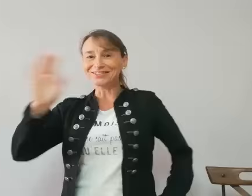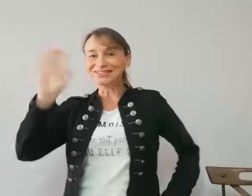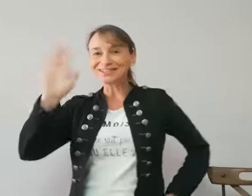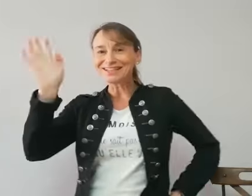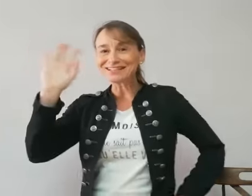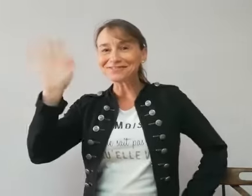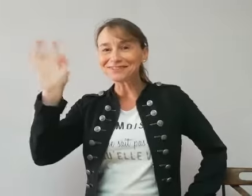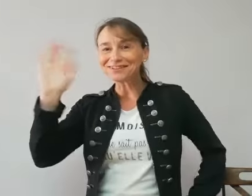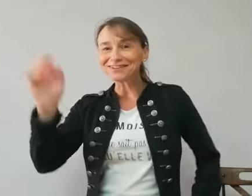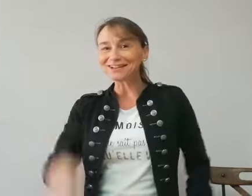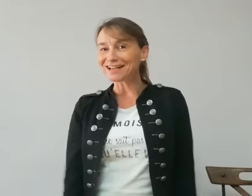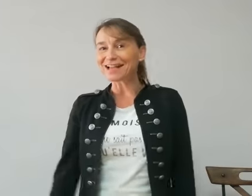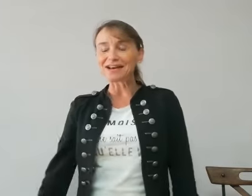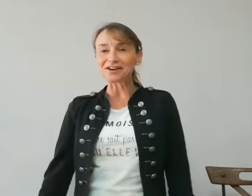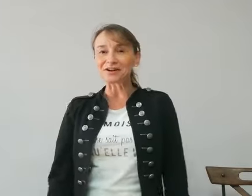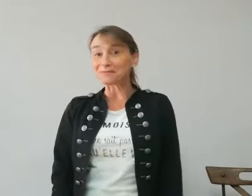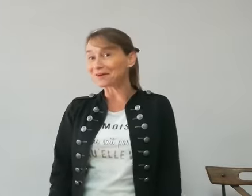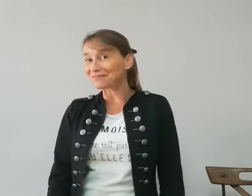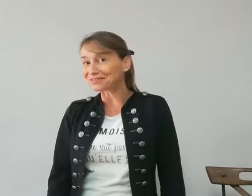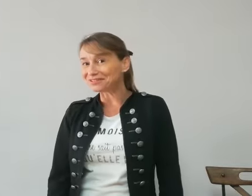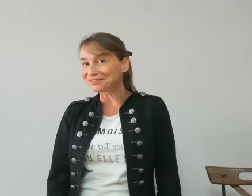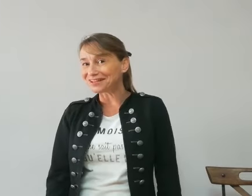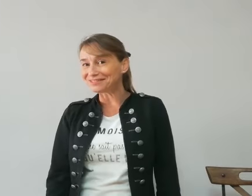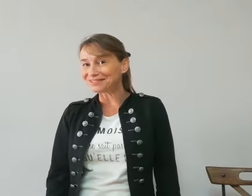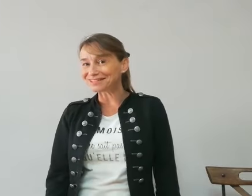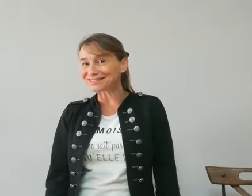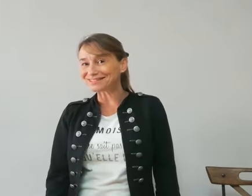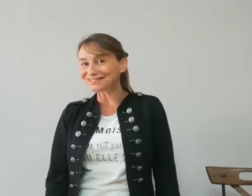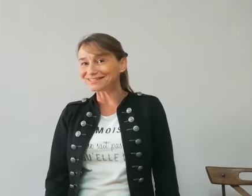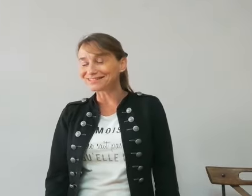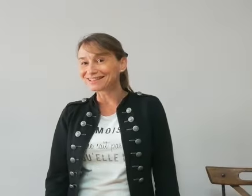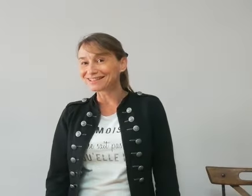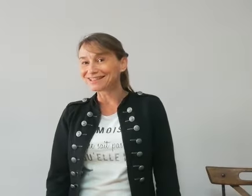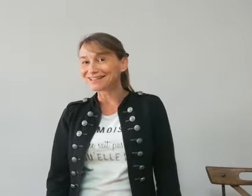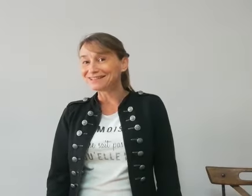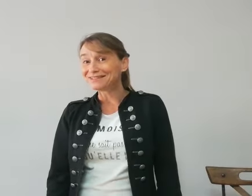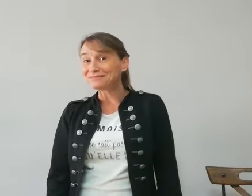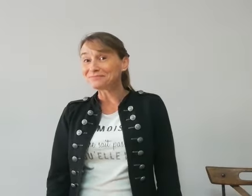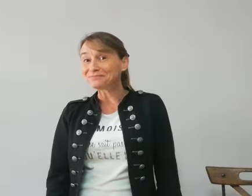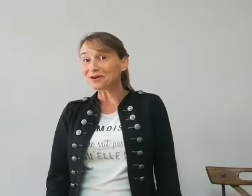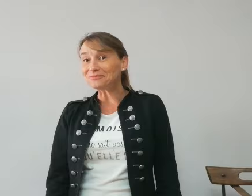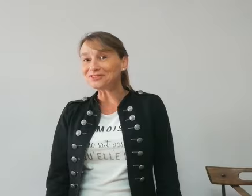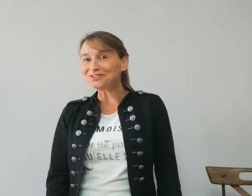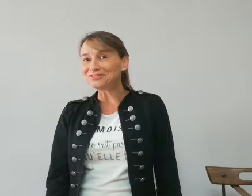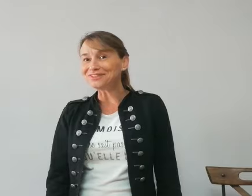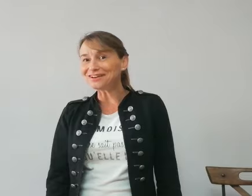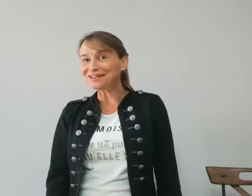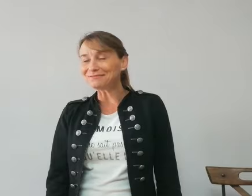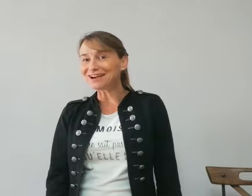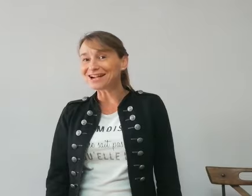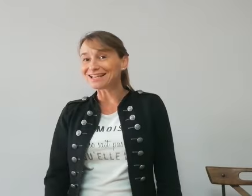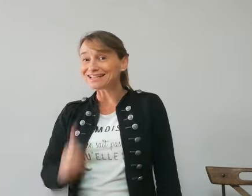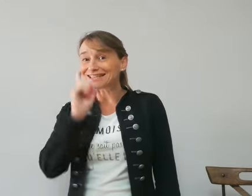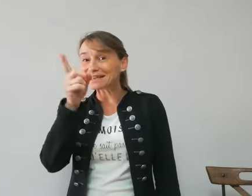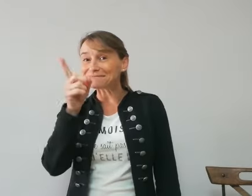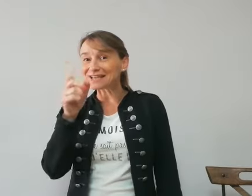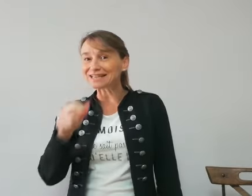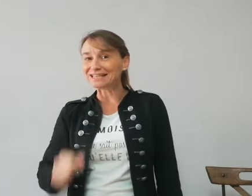Bonjour les enfants, alors prêts pour une nouvelle petite chanson ? Promenons-nous dans les bois, c'est parti